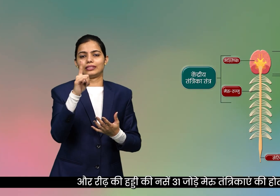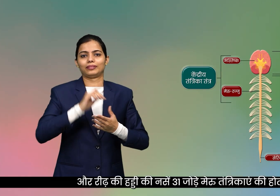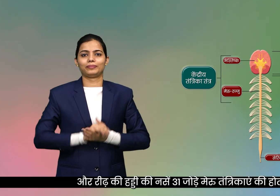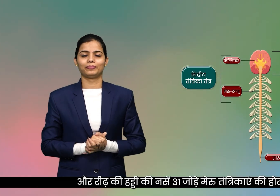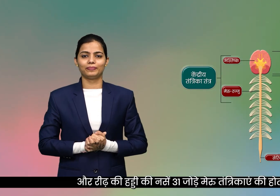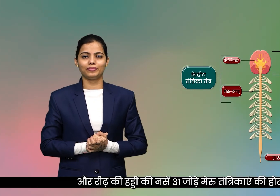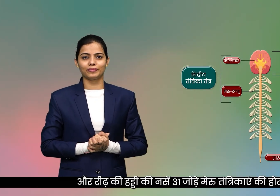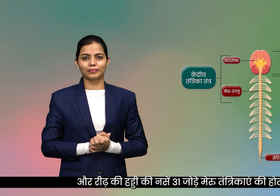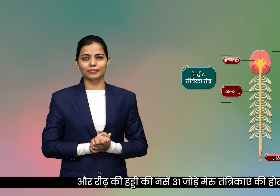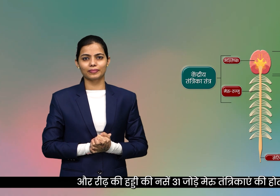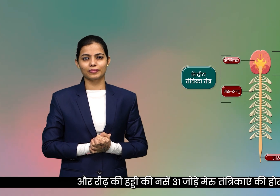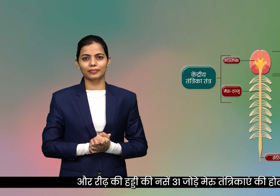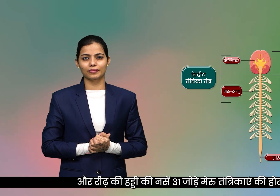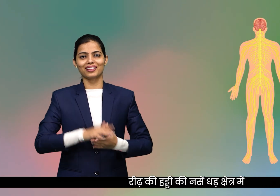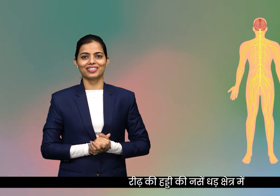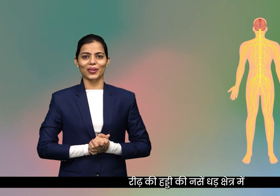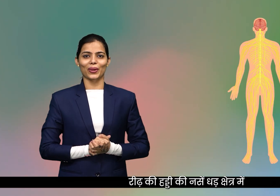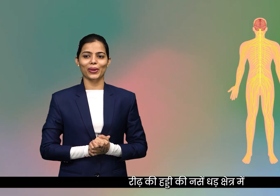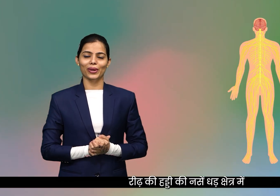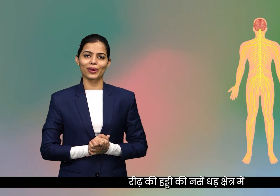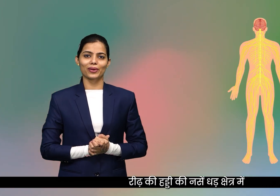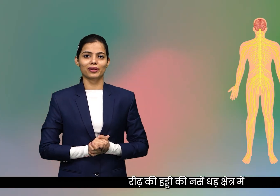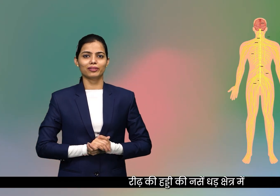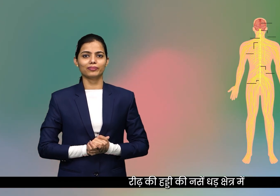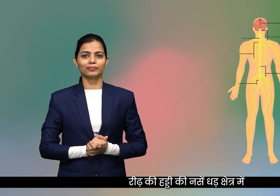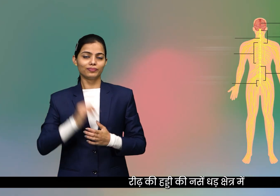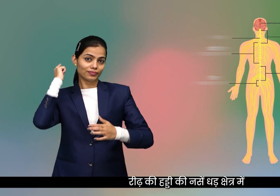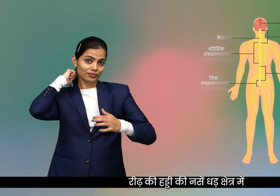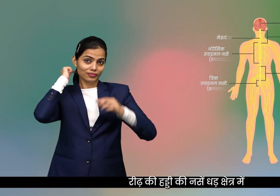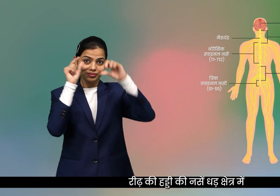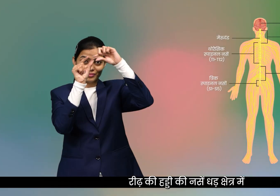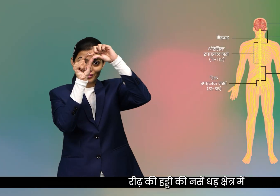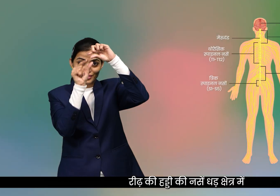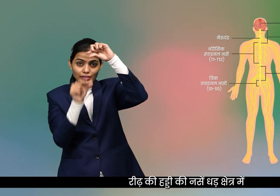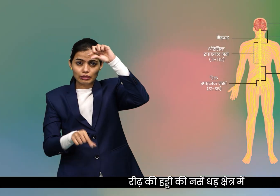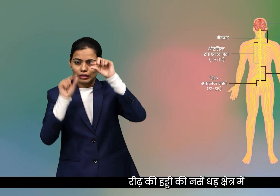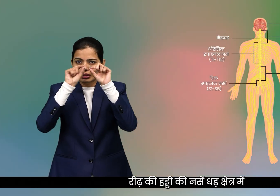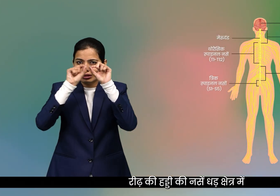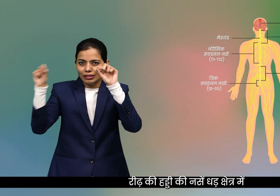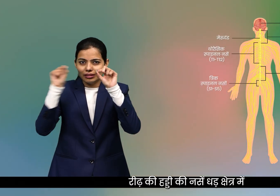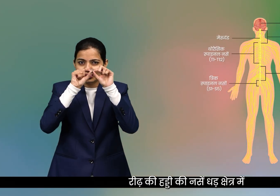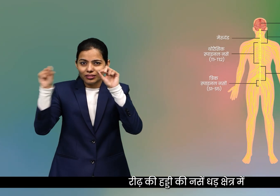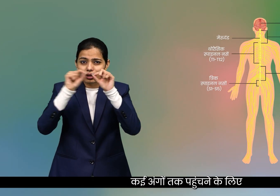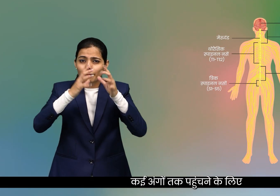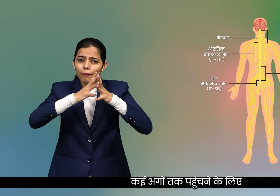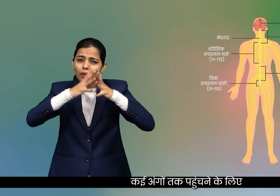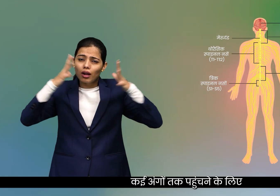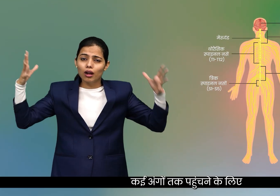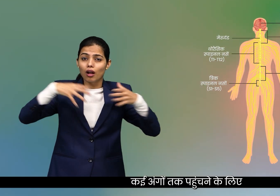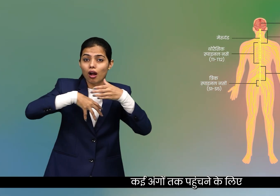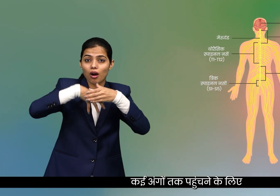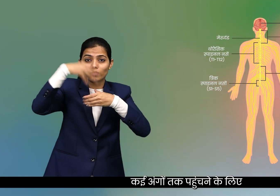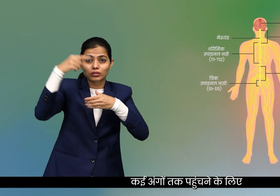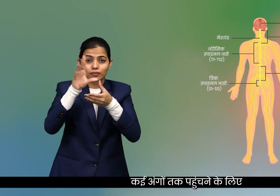मेरु तंत्रिकाएं की होती हैं। रीढ़ की हड्डी की नसें धड़ क्षेत्र में कई